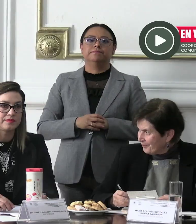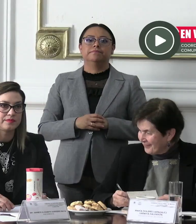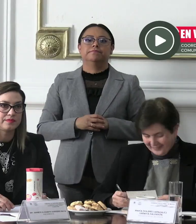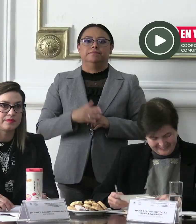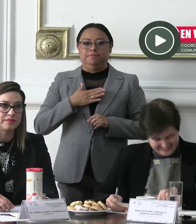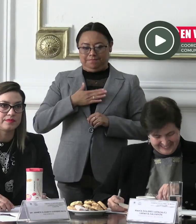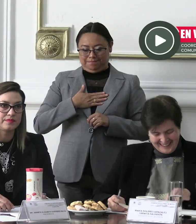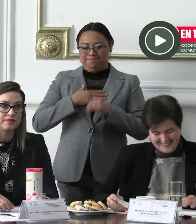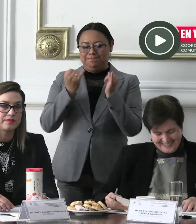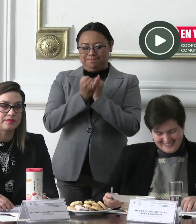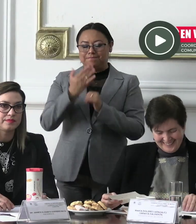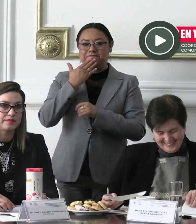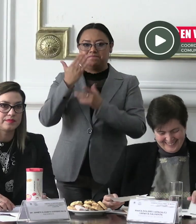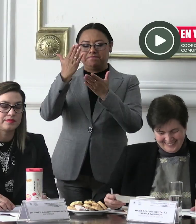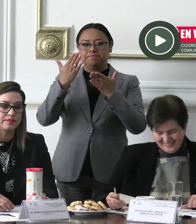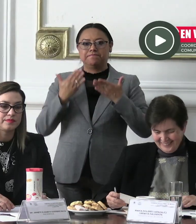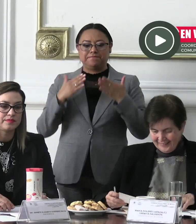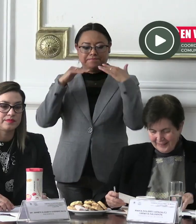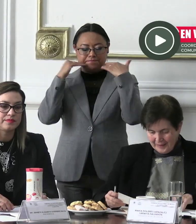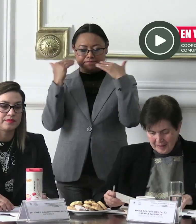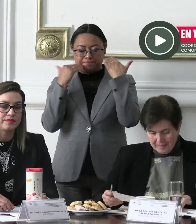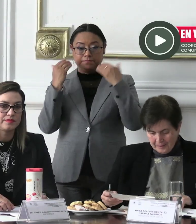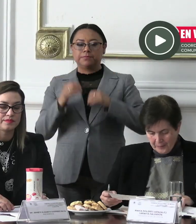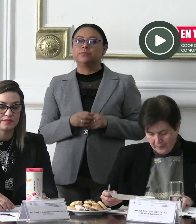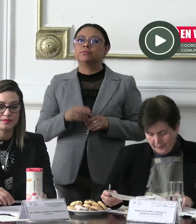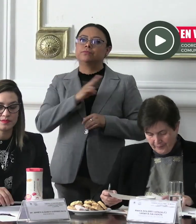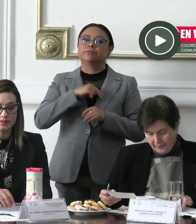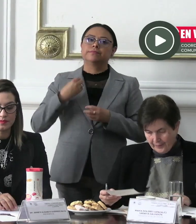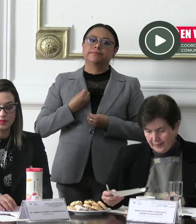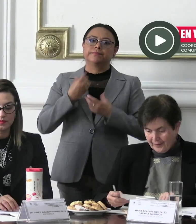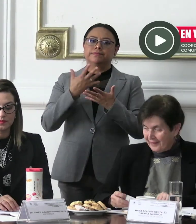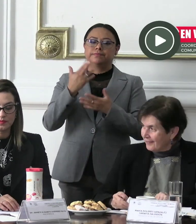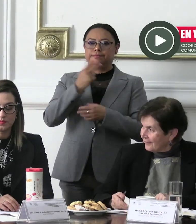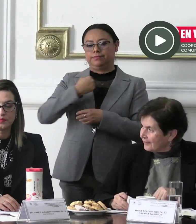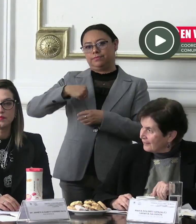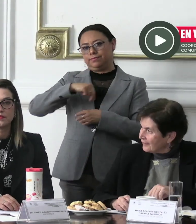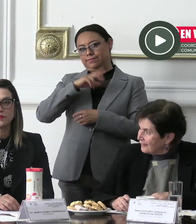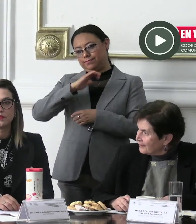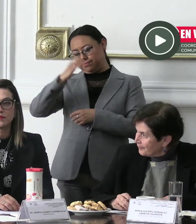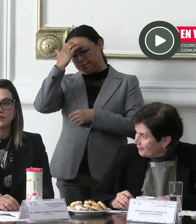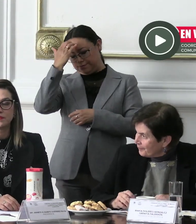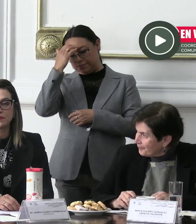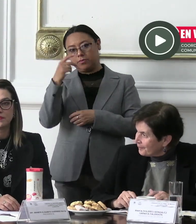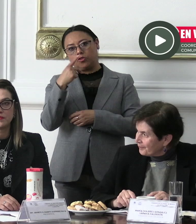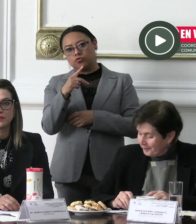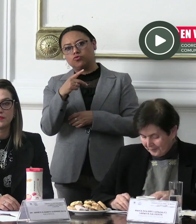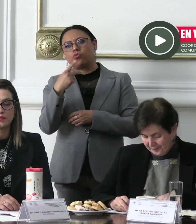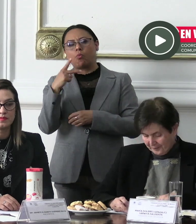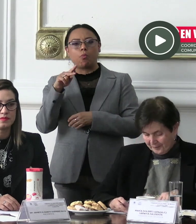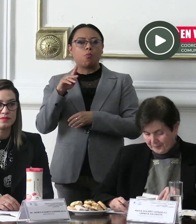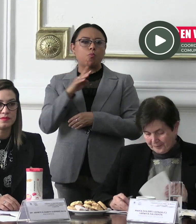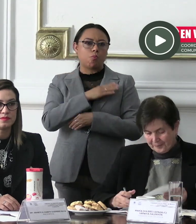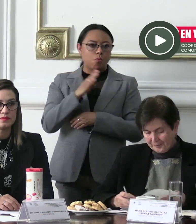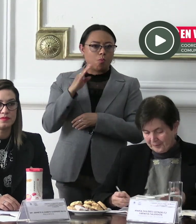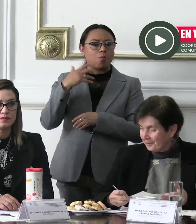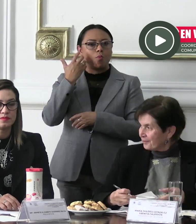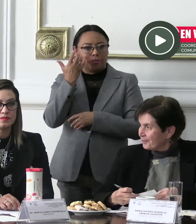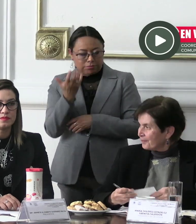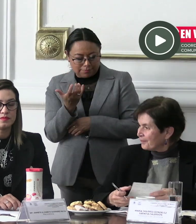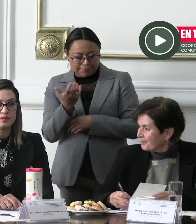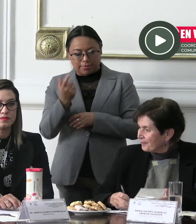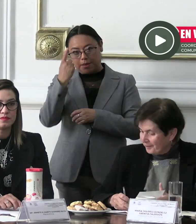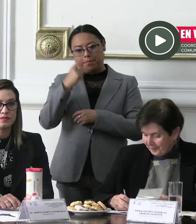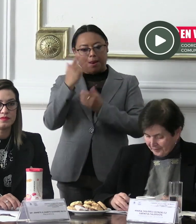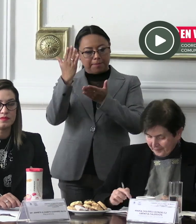damos la más cordial bienvenida y le externamos nuestro reconocimiento a su disposición para acudir a estas mesas de